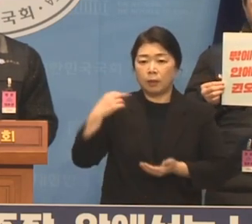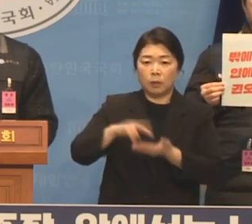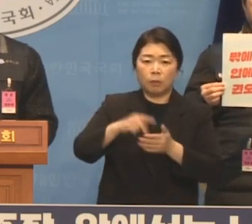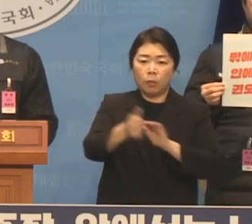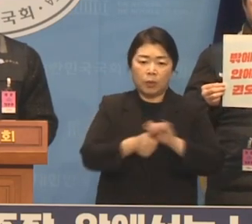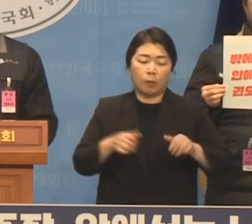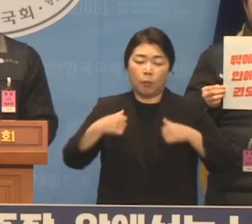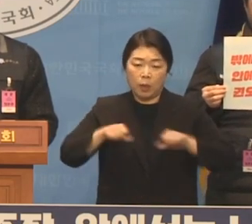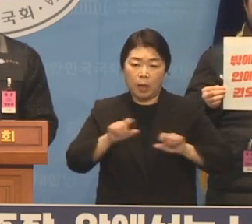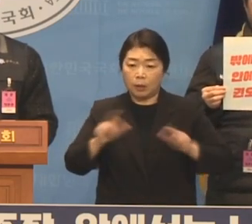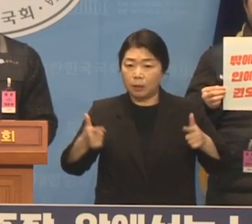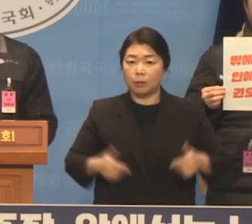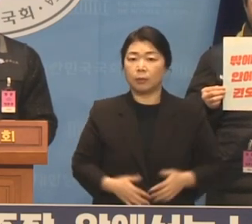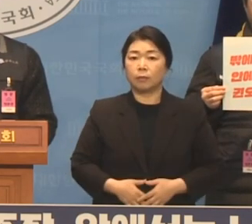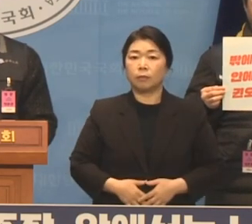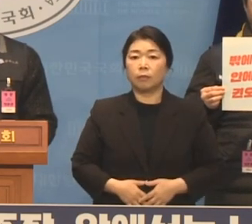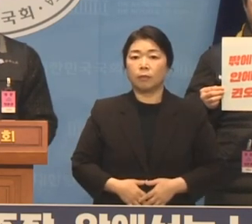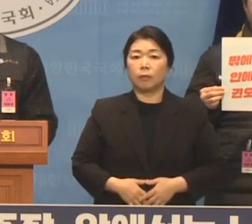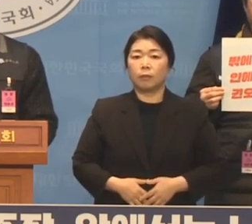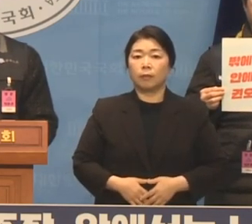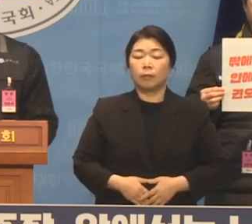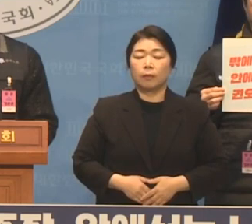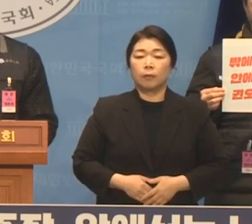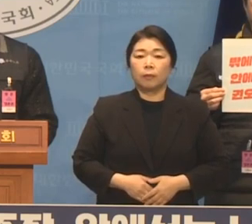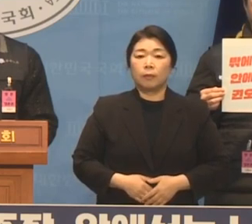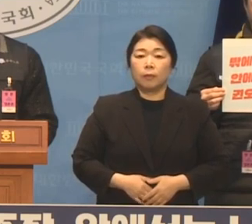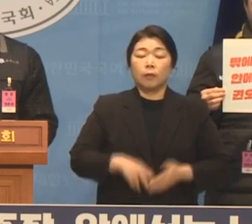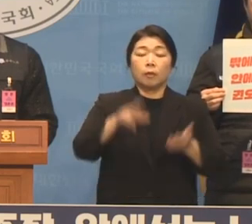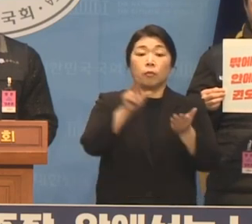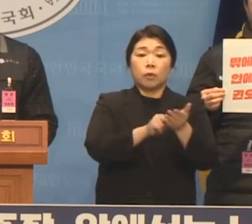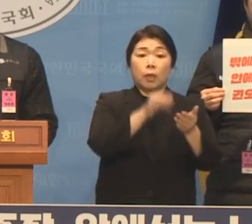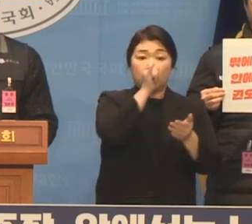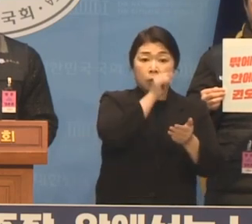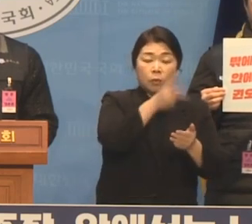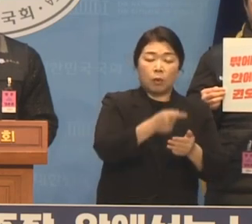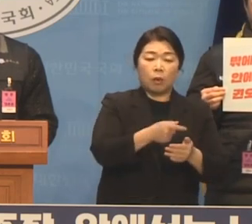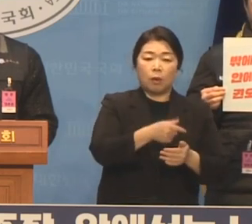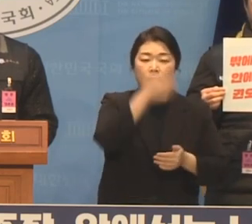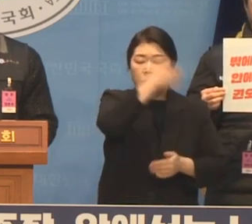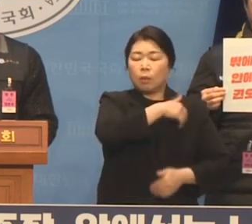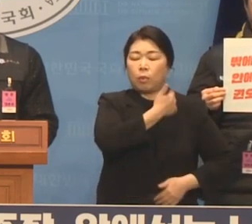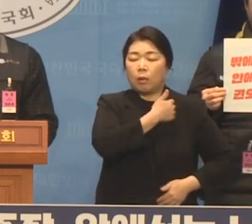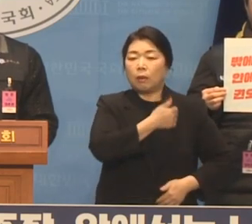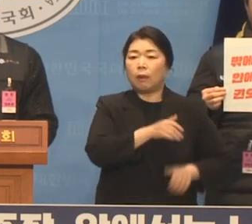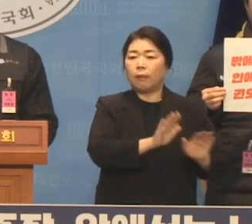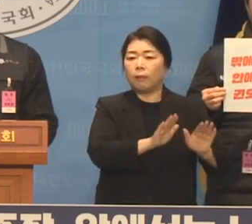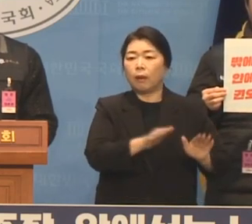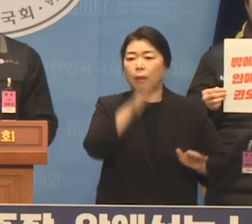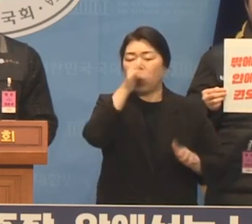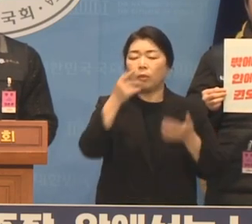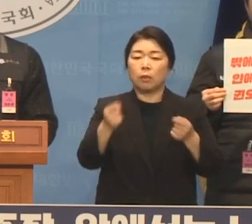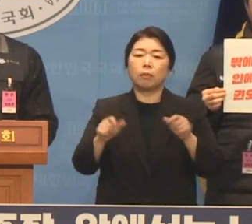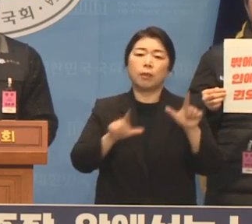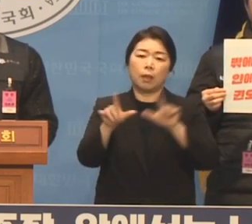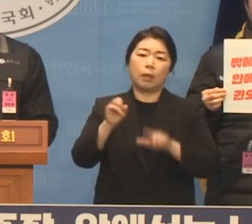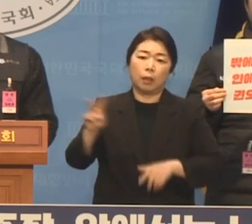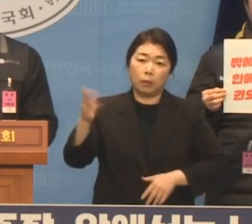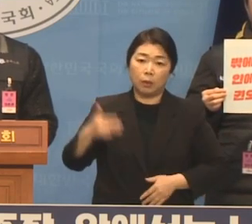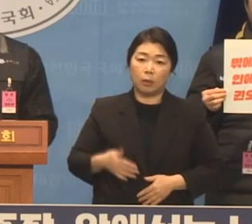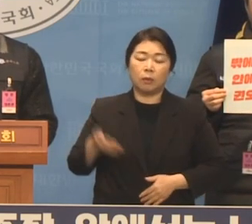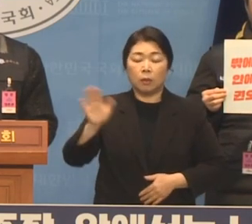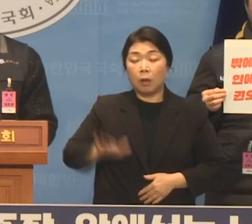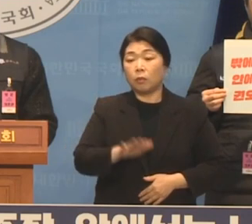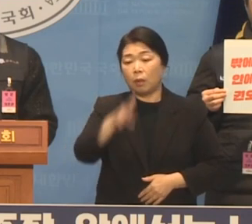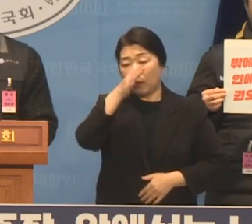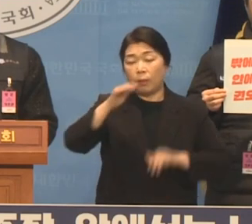같은 회사에서 다시 일해야 합니다. 문제가 있어도 눈 감고 모른 척 바보로 살아야 합니다. 그렇게 살고 싶지